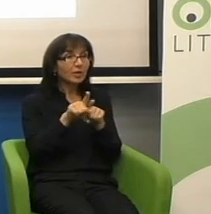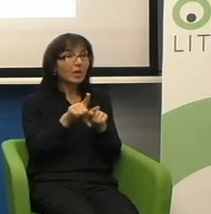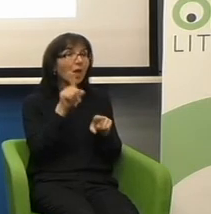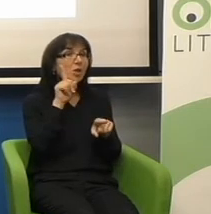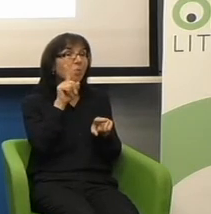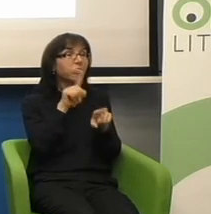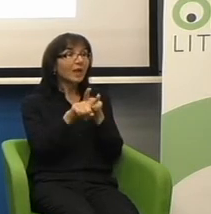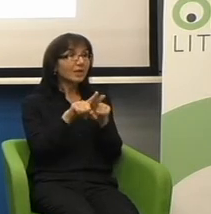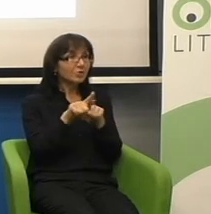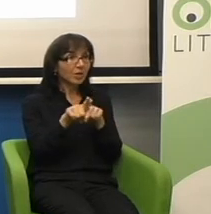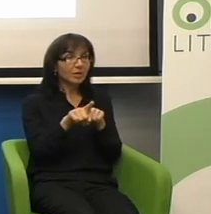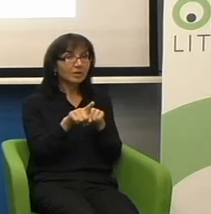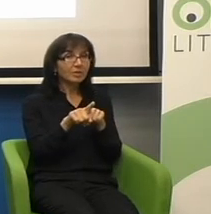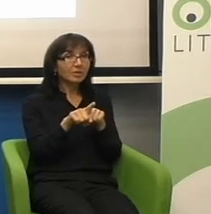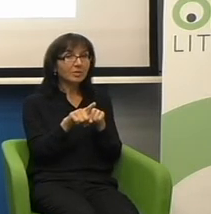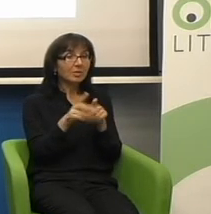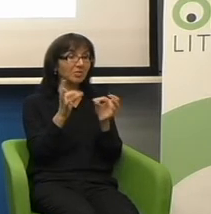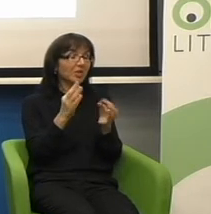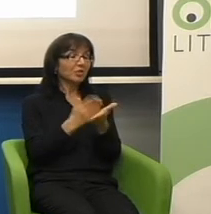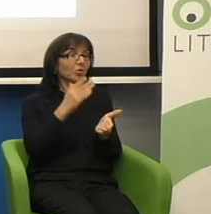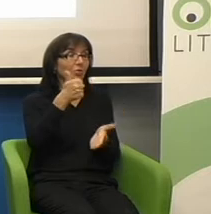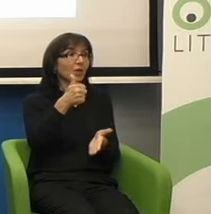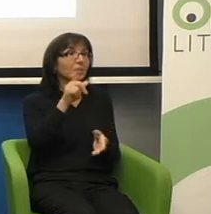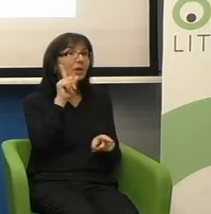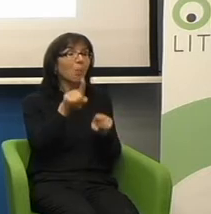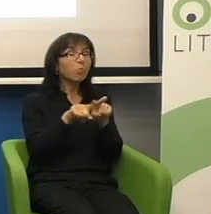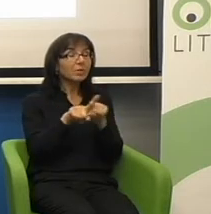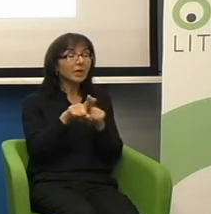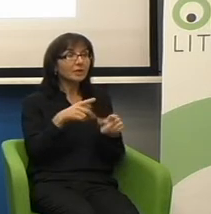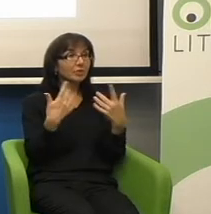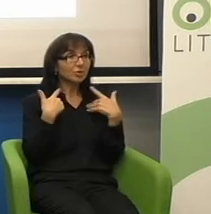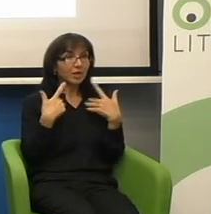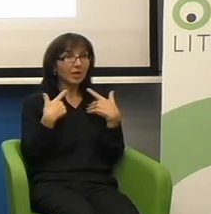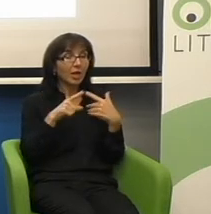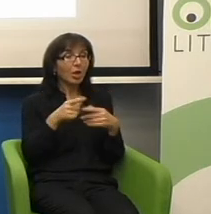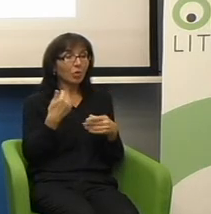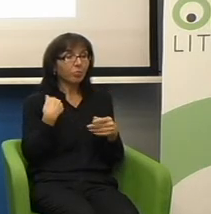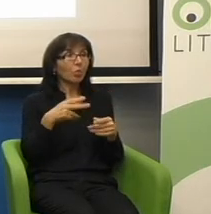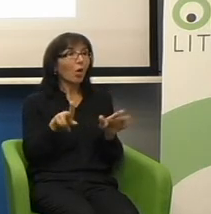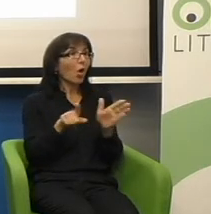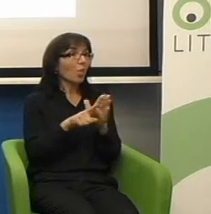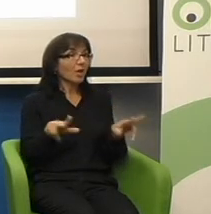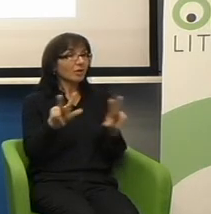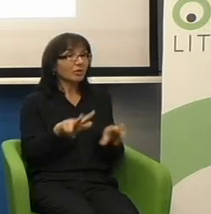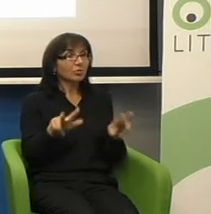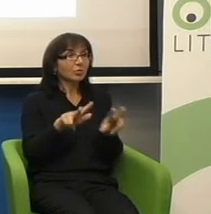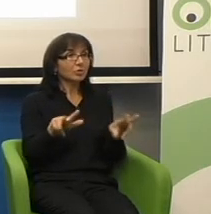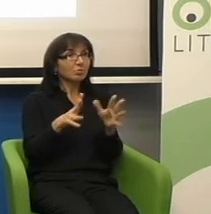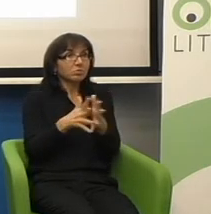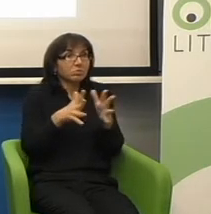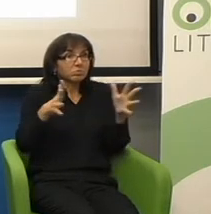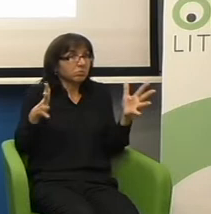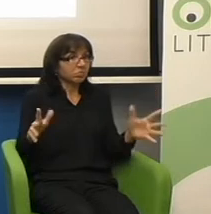bracia. W tej chwili tylko już jeden brat żyje. No i to było dla tej rodziny naprawdę